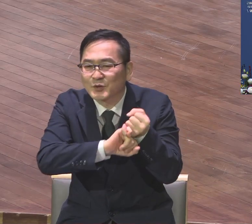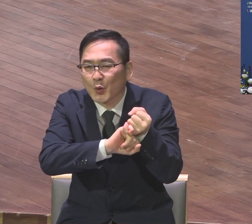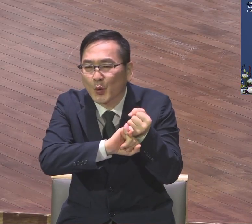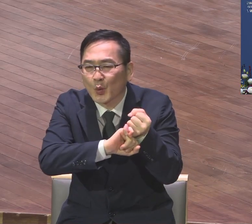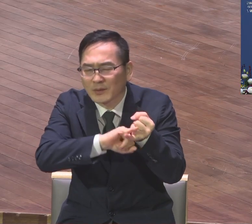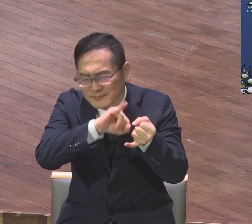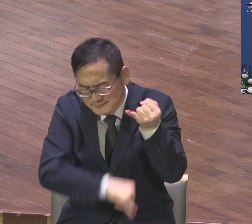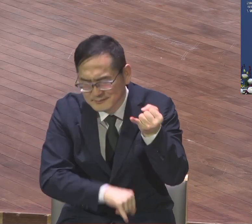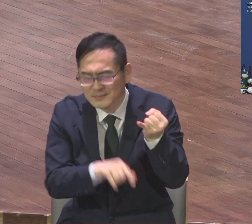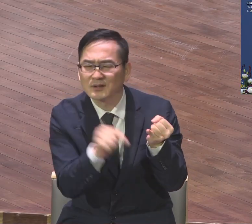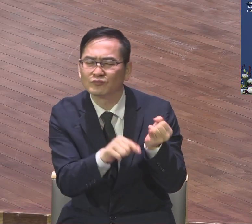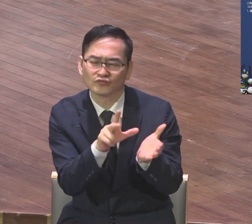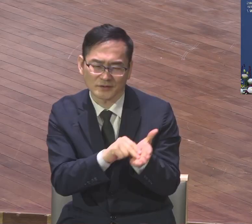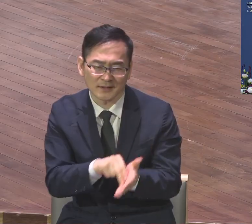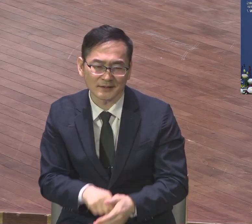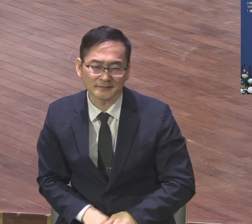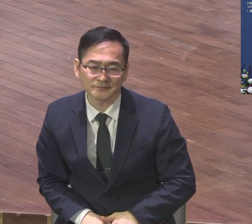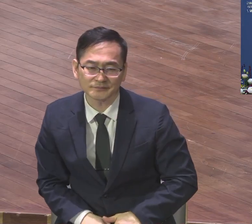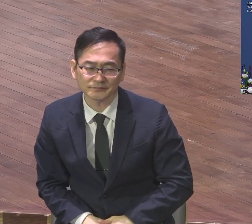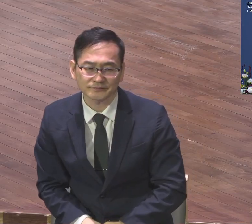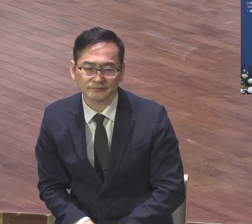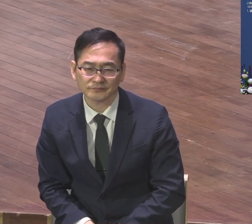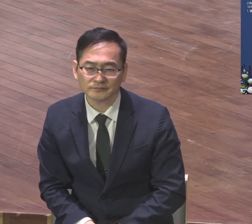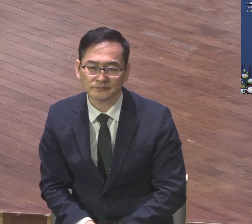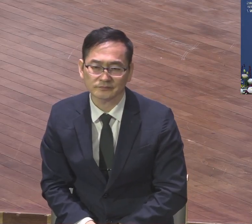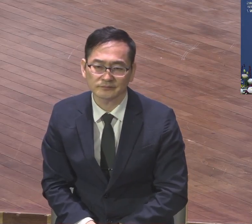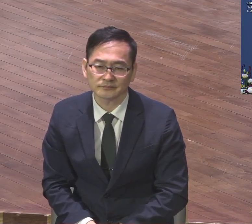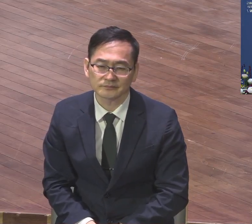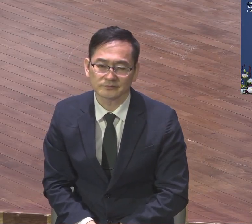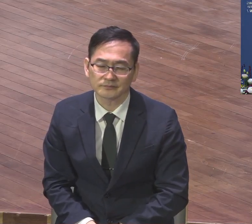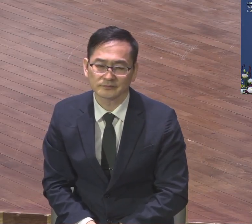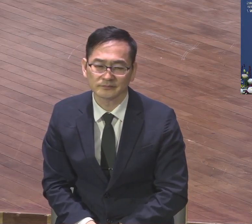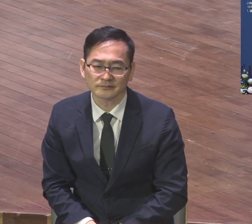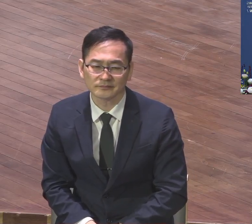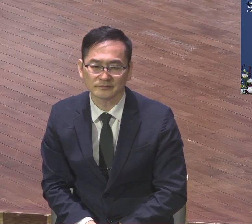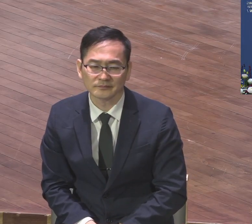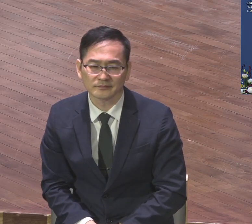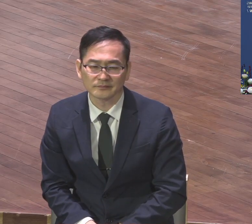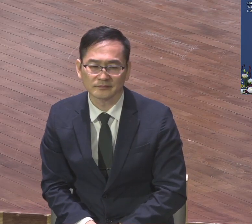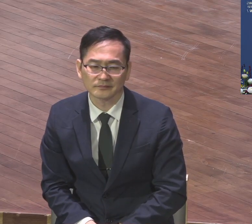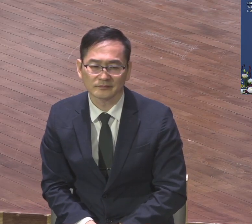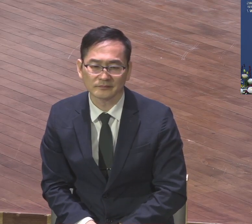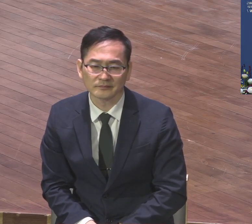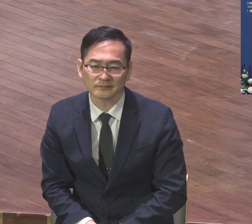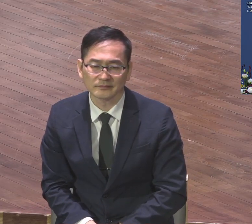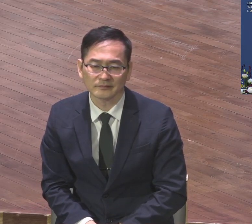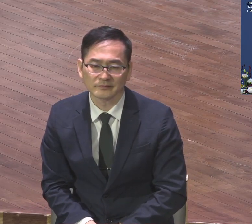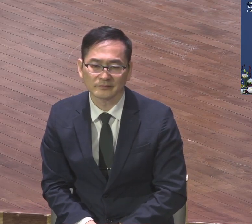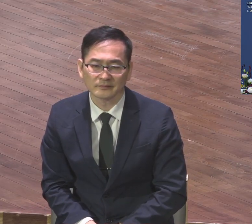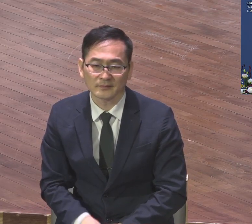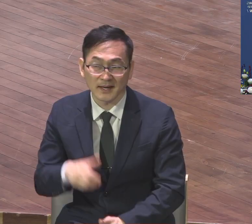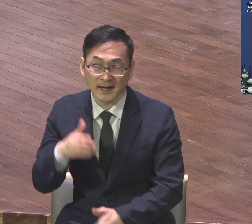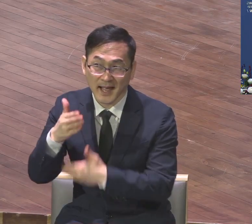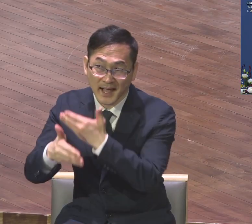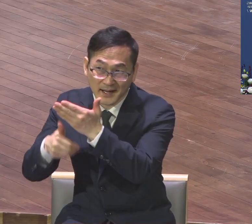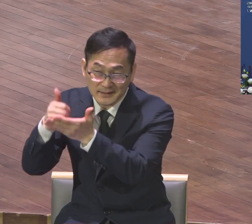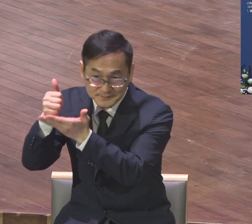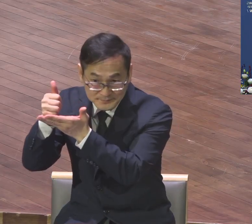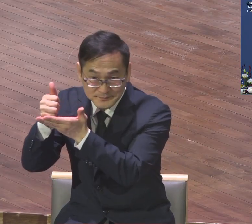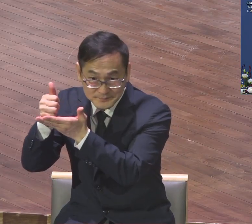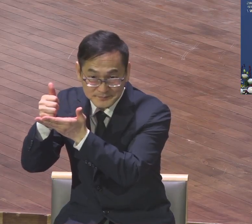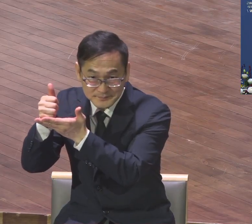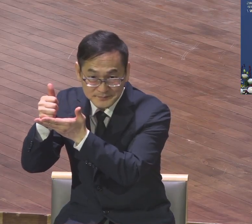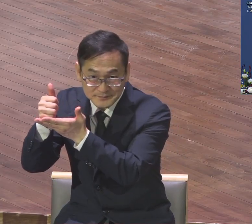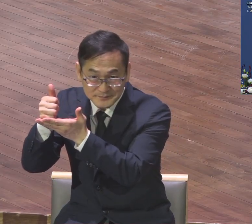약속이에요. 약속. 이거를 파기시켜 본 거예요. 다시 말하면 하나님, 창조주